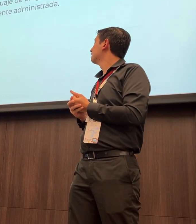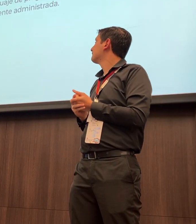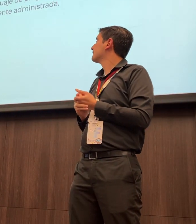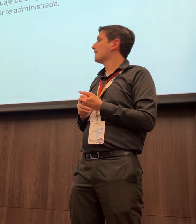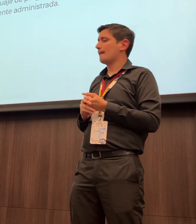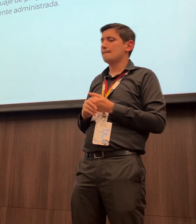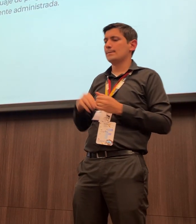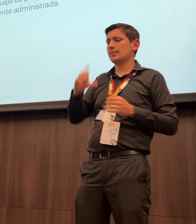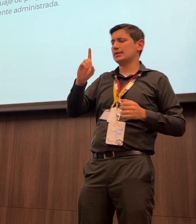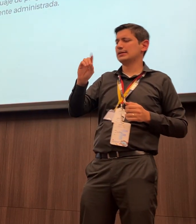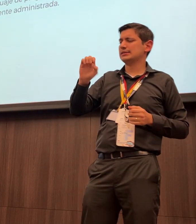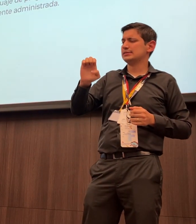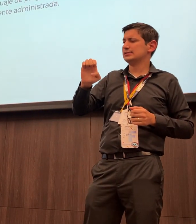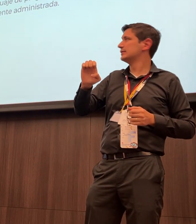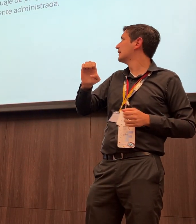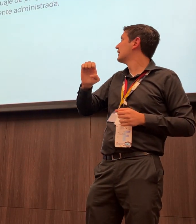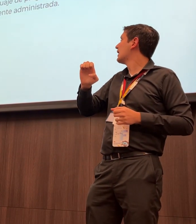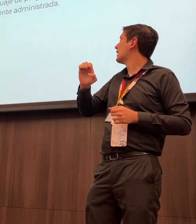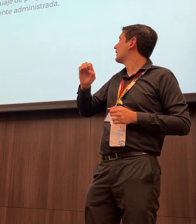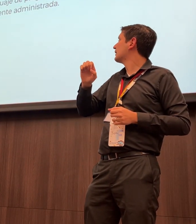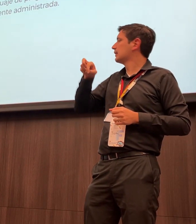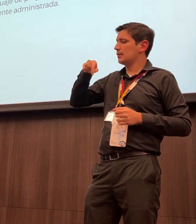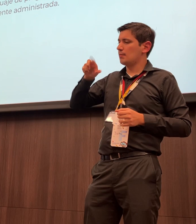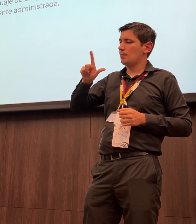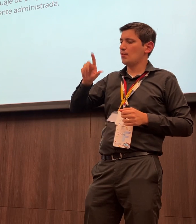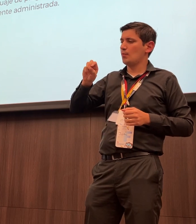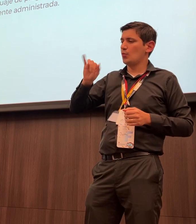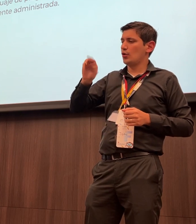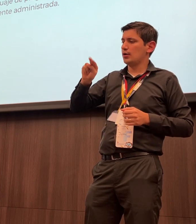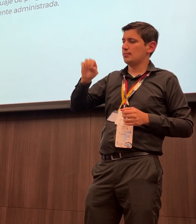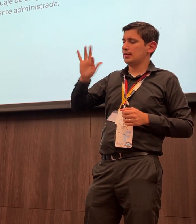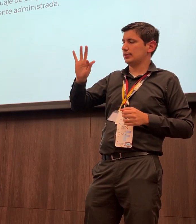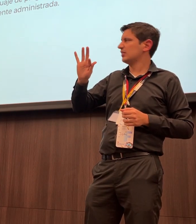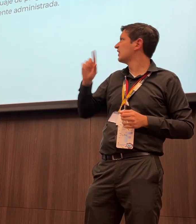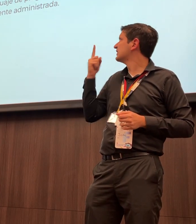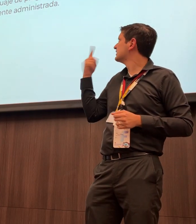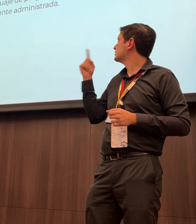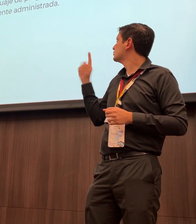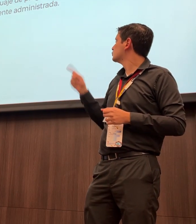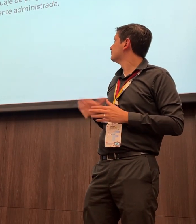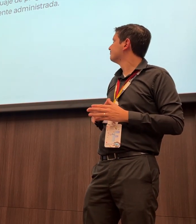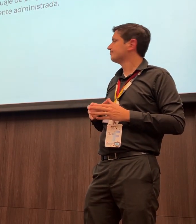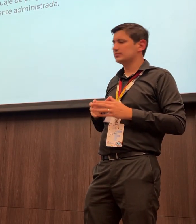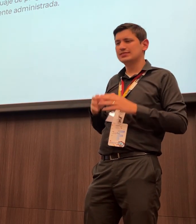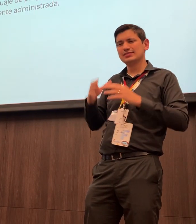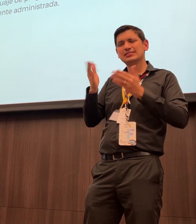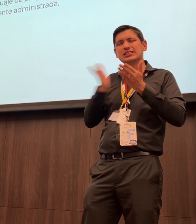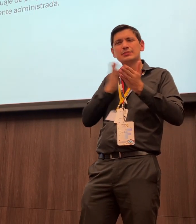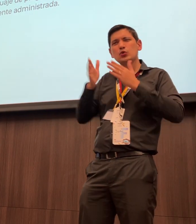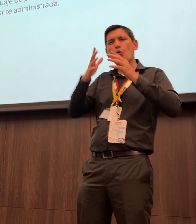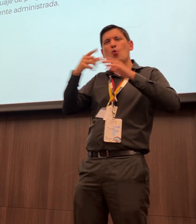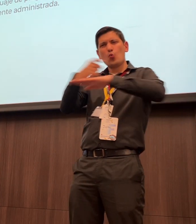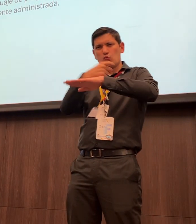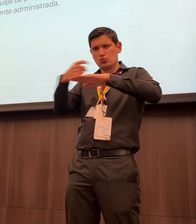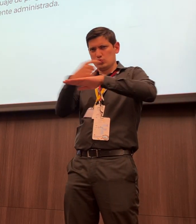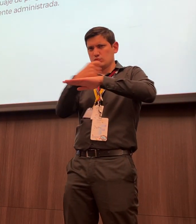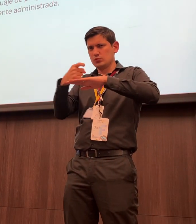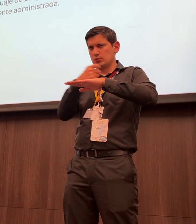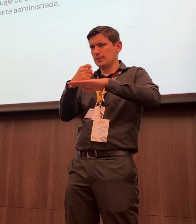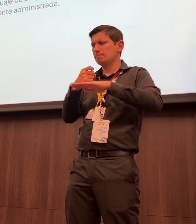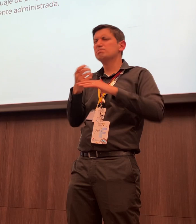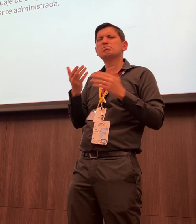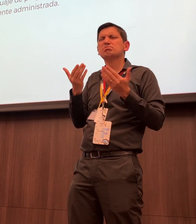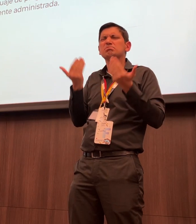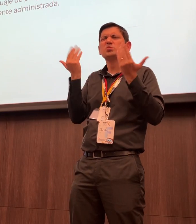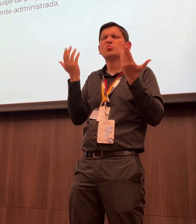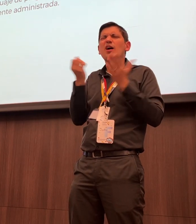bueno, el deployment, como les decía, vamos a presentar lo que es Google Cloud Run, que es un servicio de Google, de GCP, y